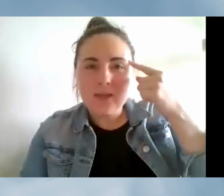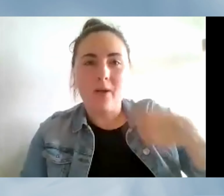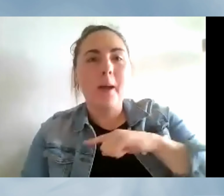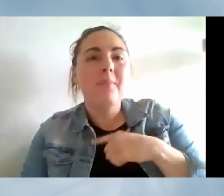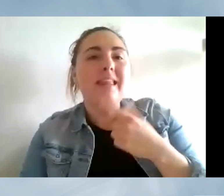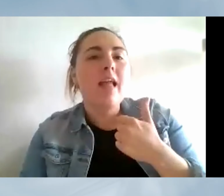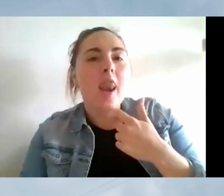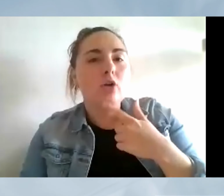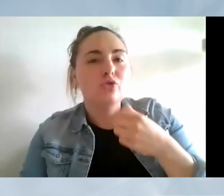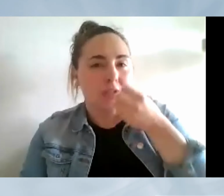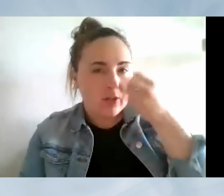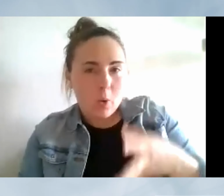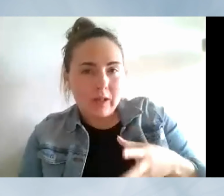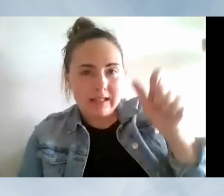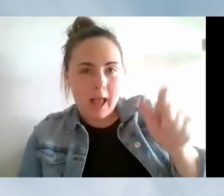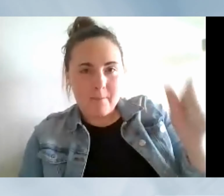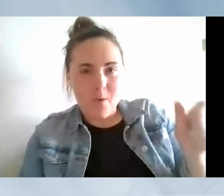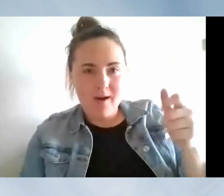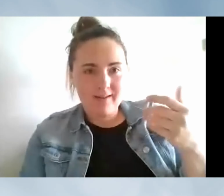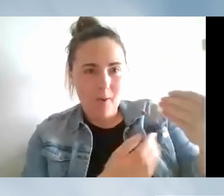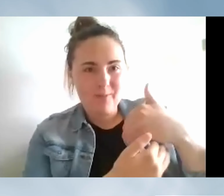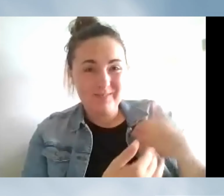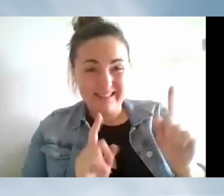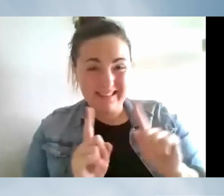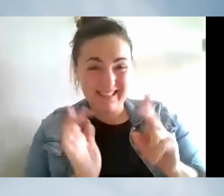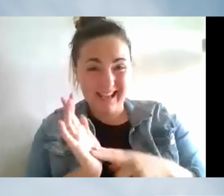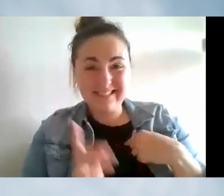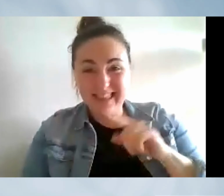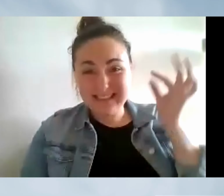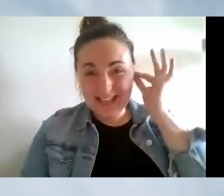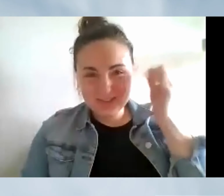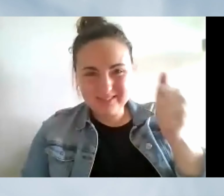zadnje čase sosedje mislijo, da mi nalašč